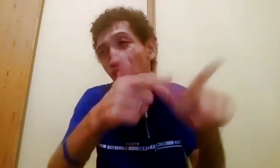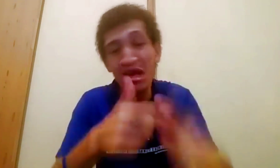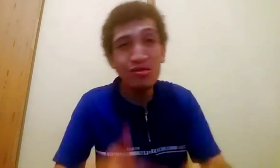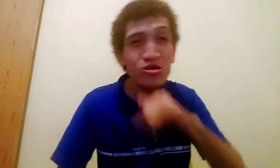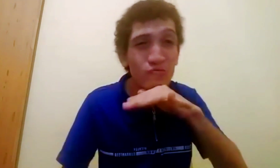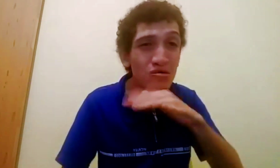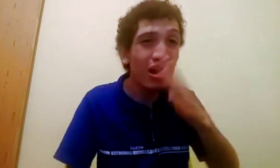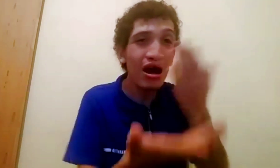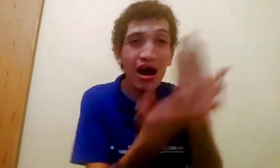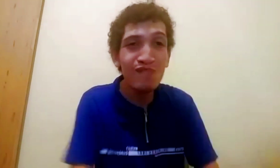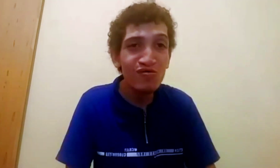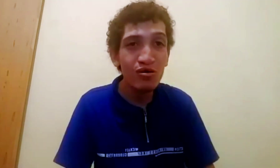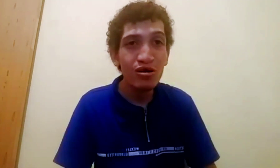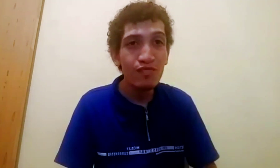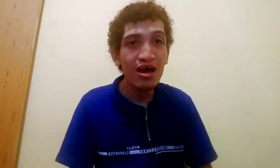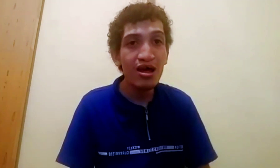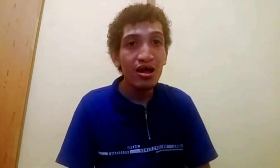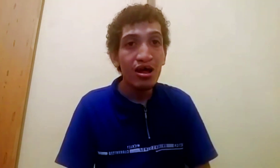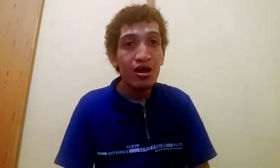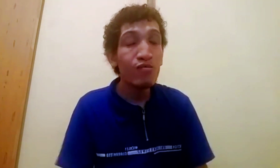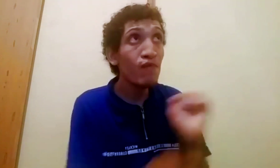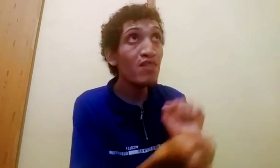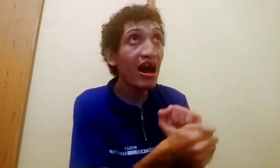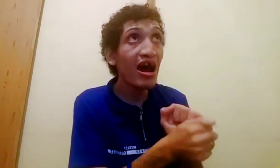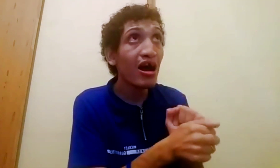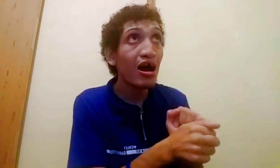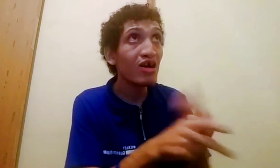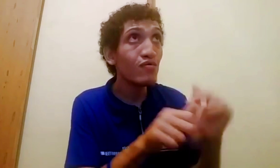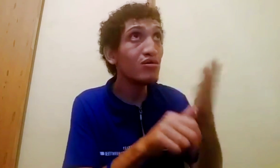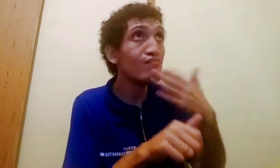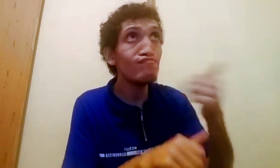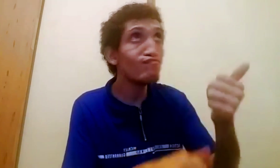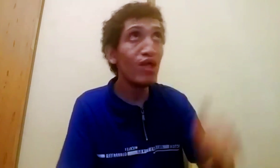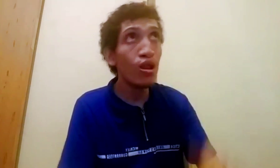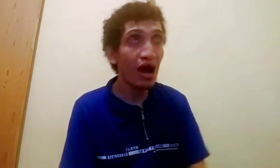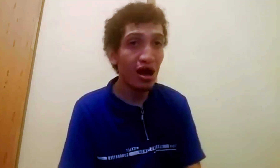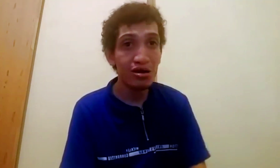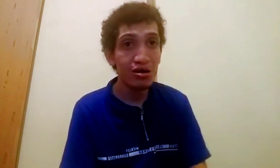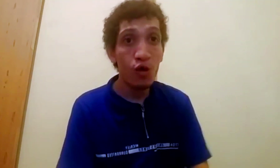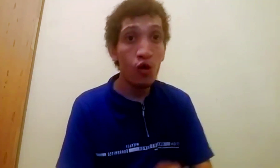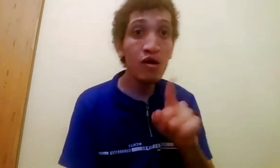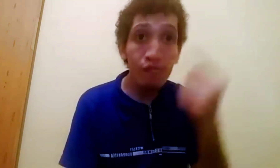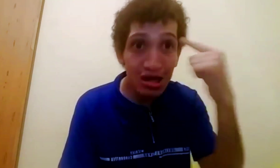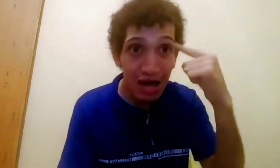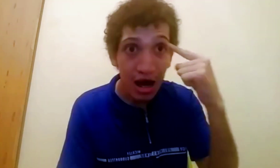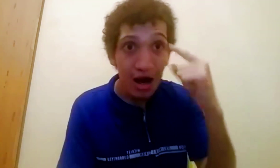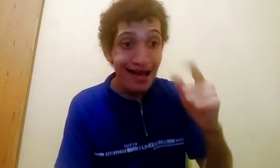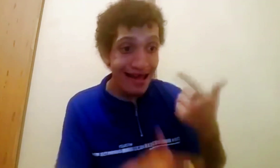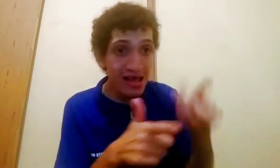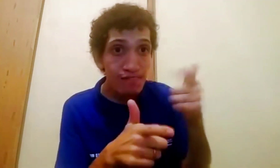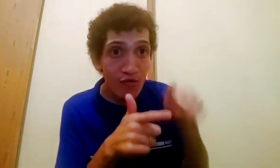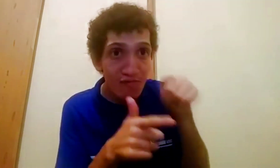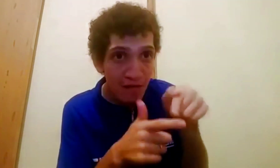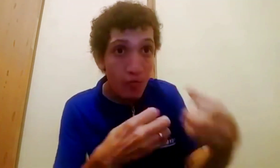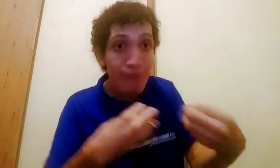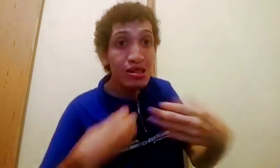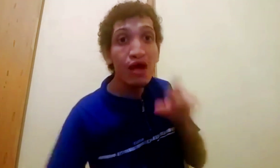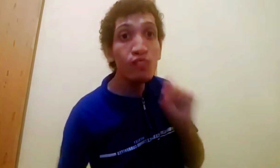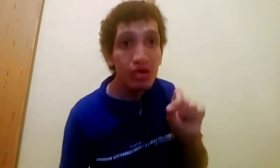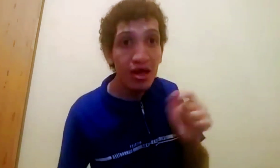problema, que ruim, acabou, né? Eu vou esperar as coisas melhorar. Hoje, pra pensar. Esse problema tá me ensinando o quê?